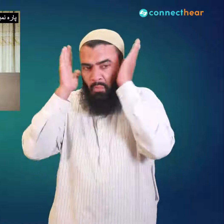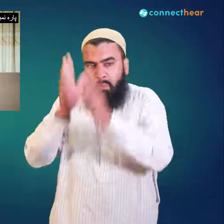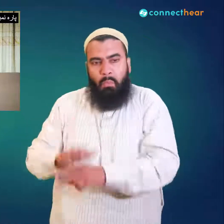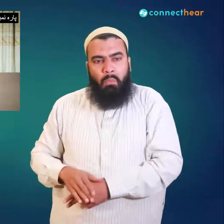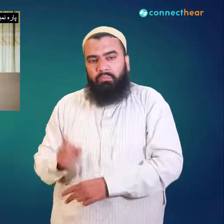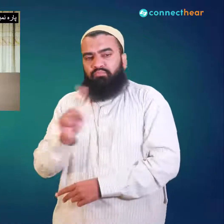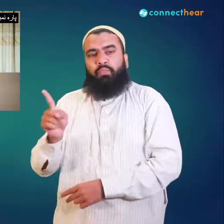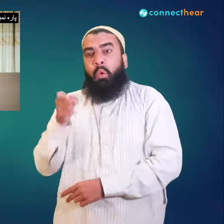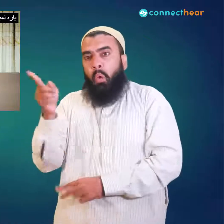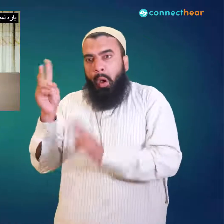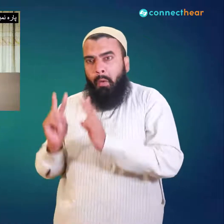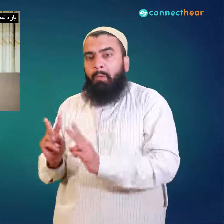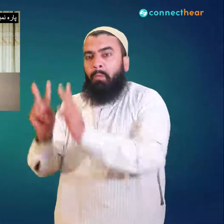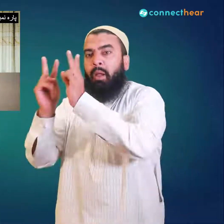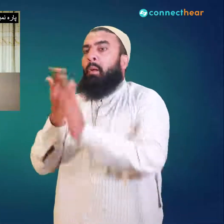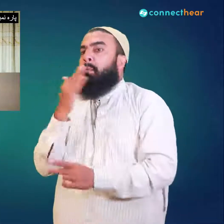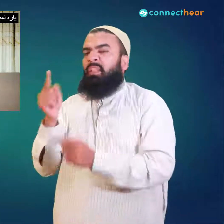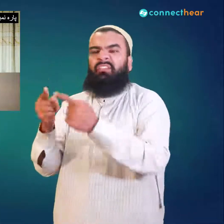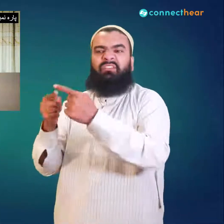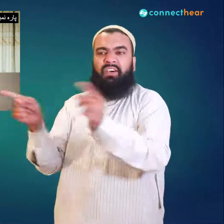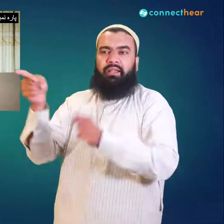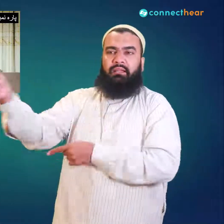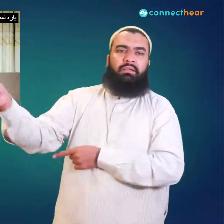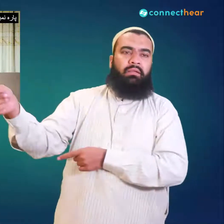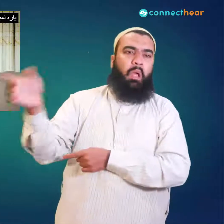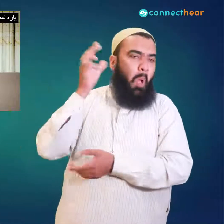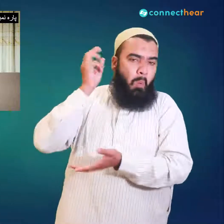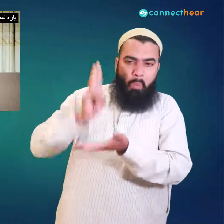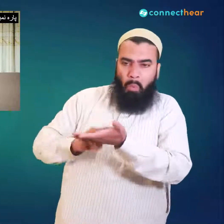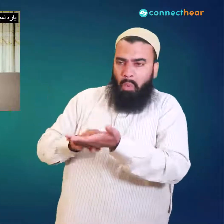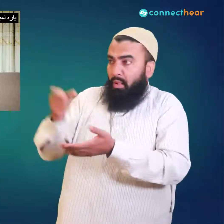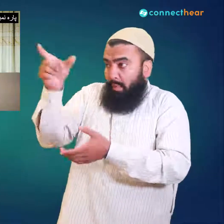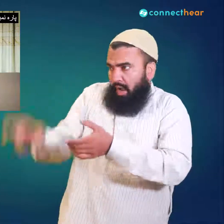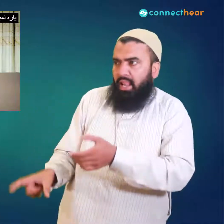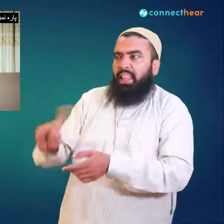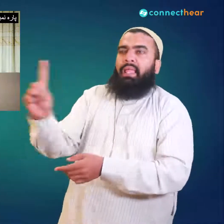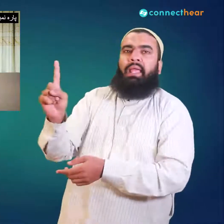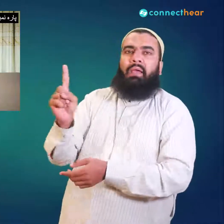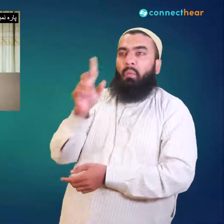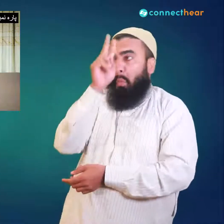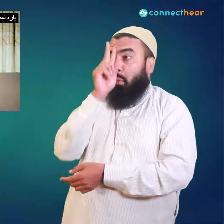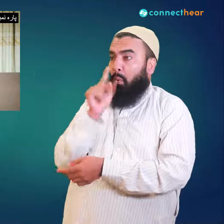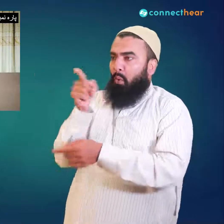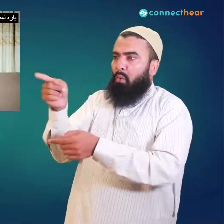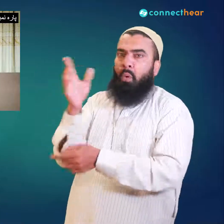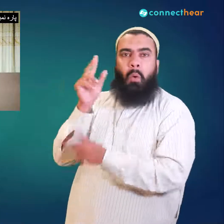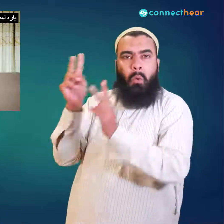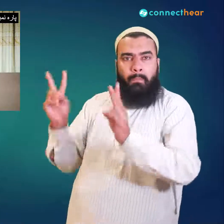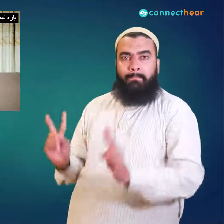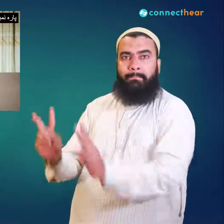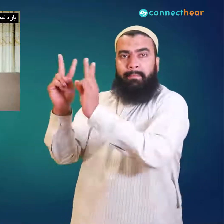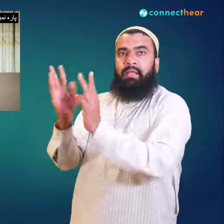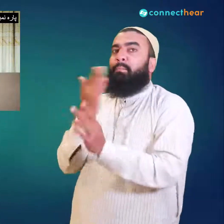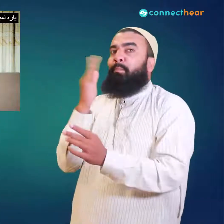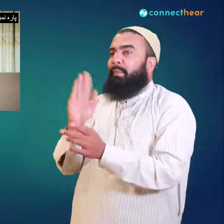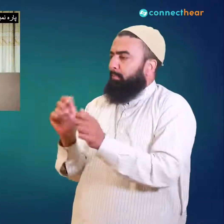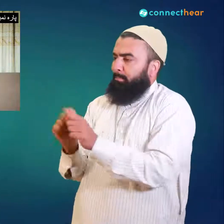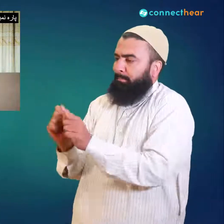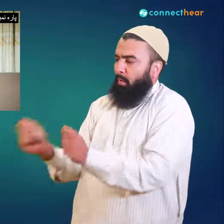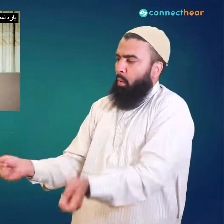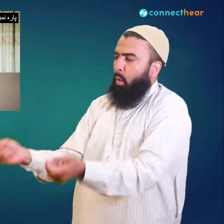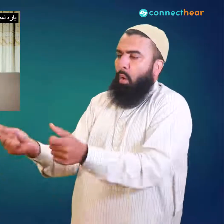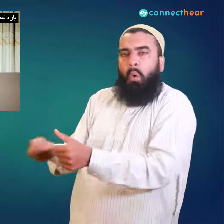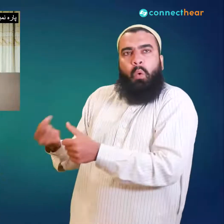تو ایسا ہی کر دیا گیا۔ تو آیت میں فرمایا گیا کہ ایک تو ان کے مقاصد میں سے یہ تھا کہ